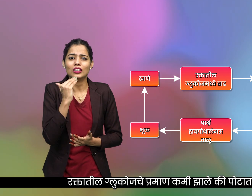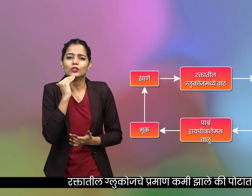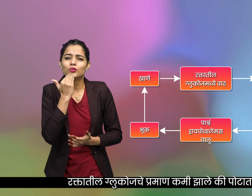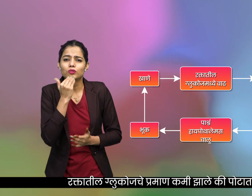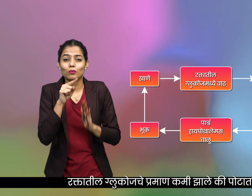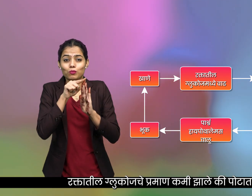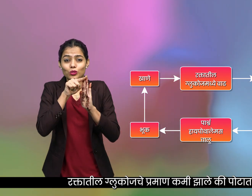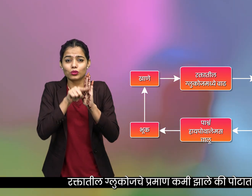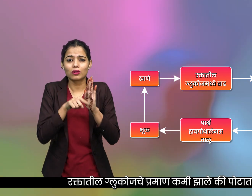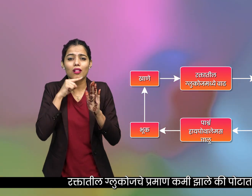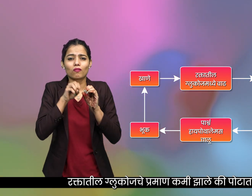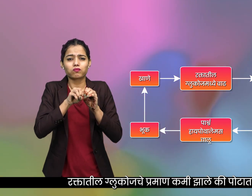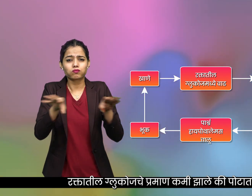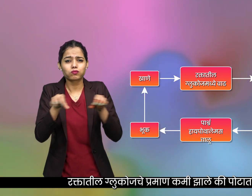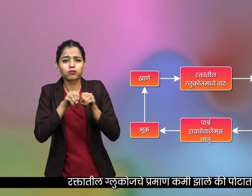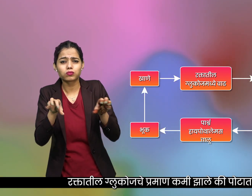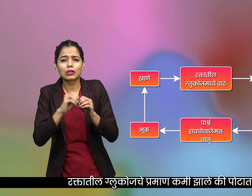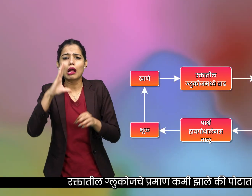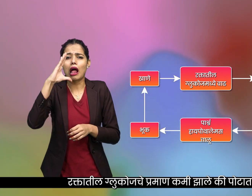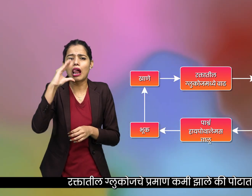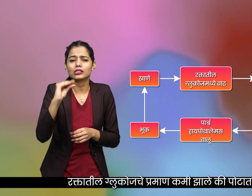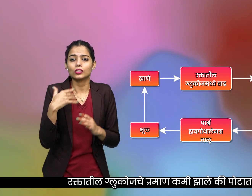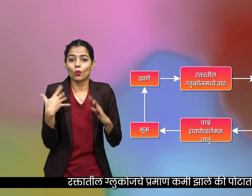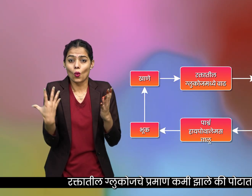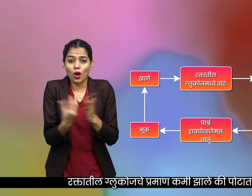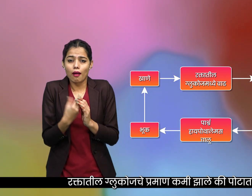रक्तातील ग्लुकोजचे प्रमाण कमी झाले की पोटात भूक लागते.